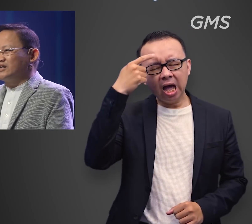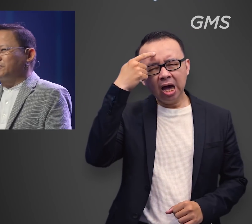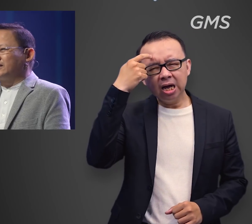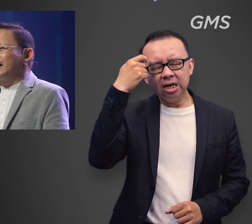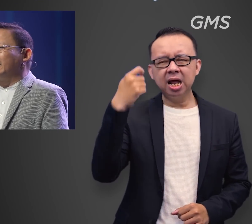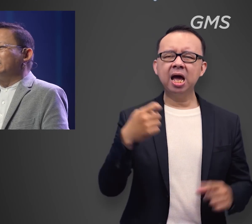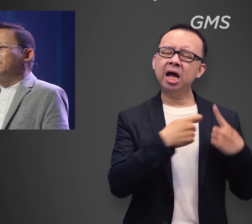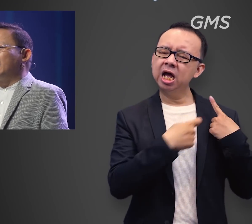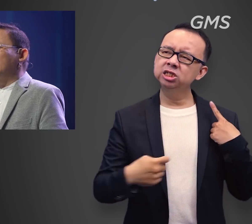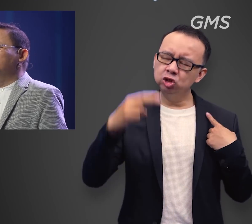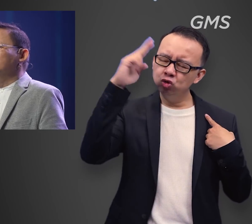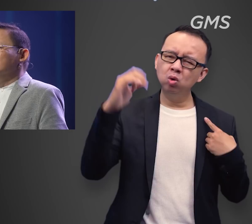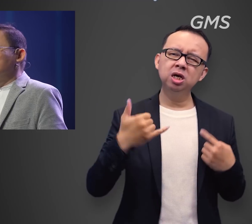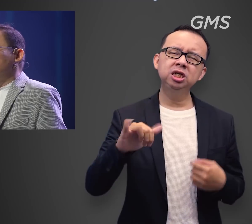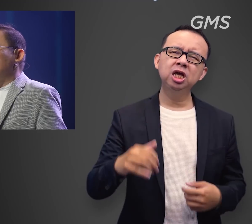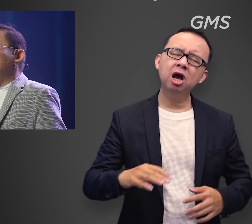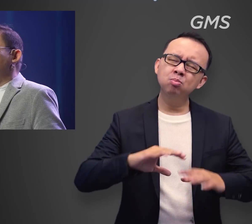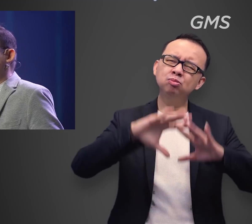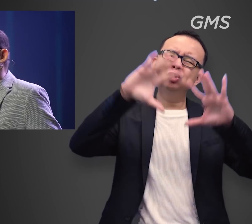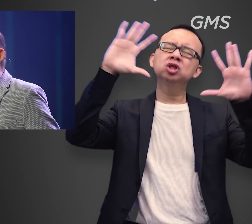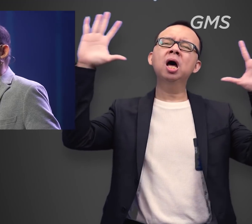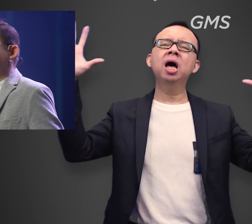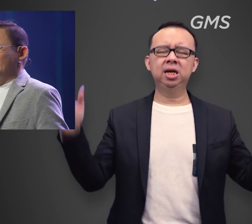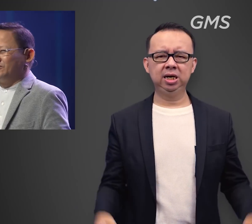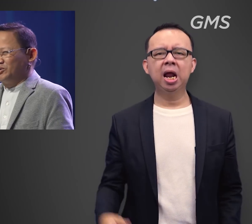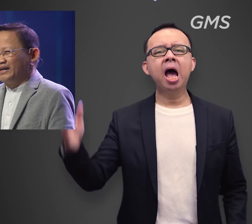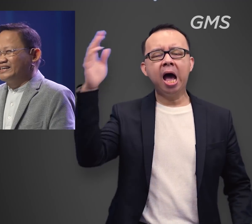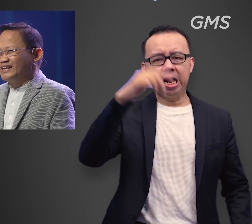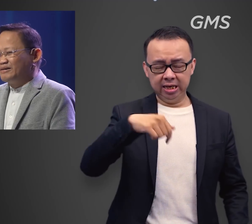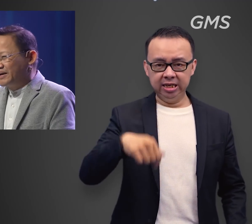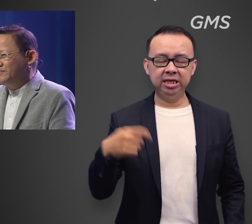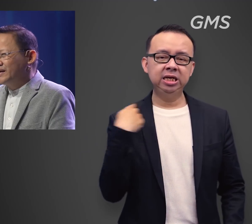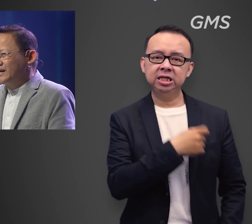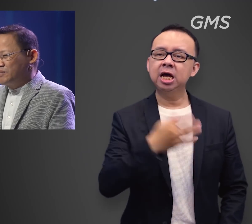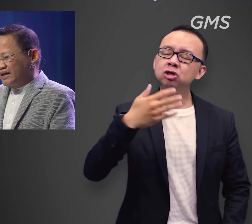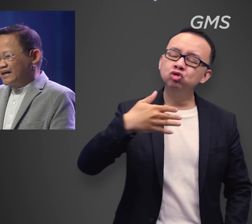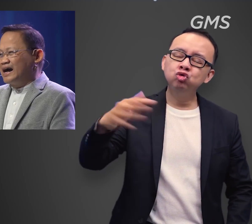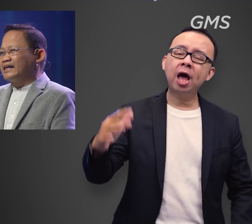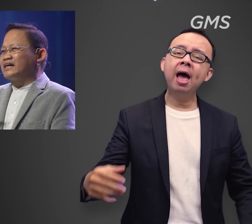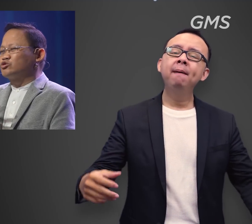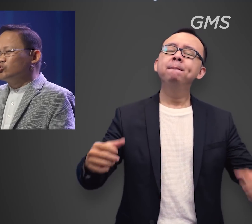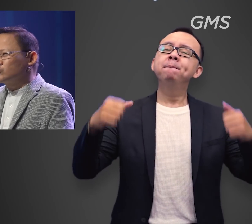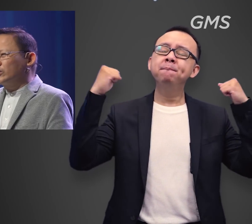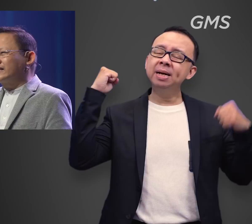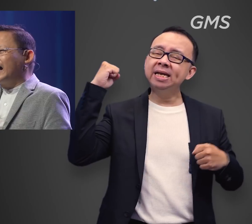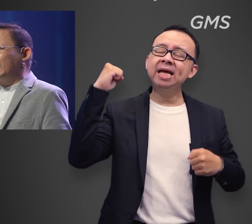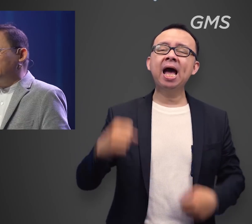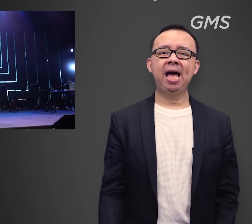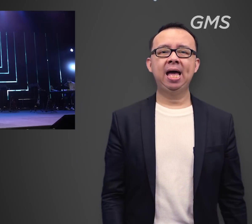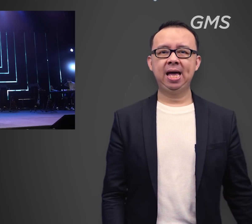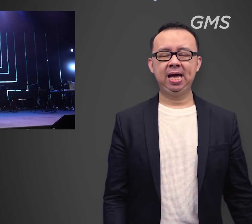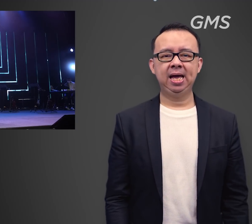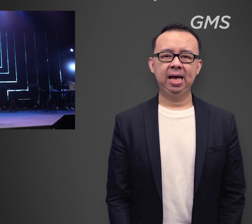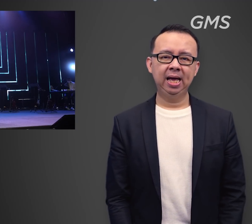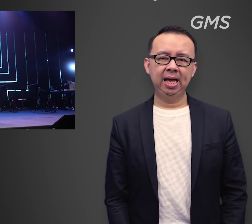maka setiap kita hari ini mengalami sebuah kemerdekaan di dalam Tuhan. Amin. Kemerdekaan yang sungguh-sungguh kita